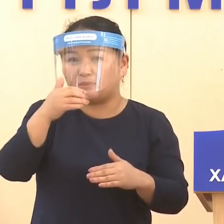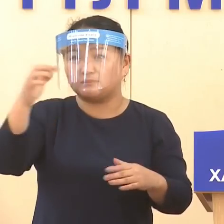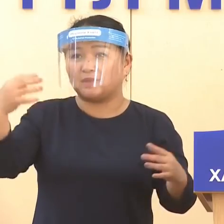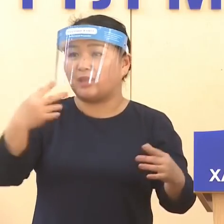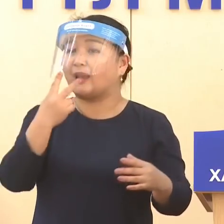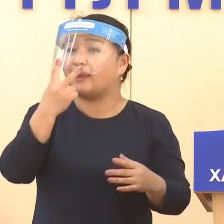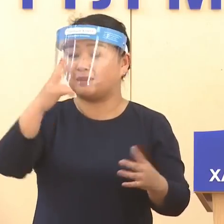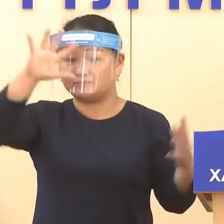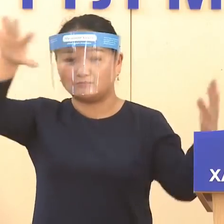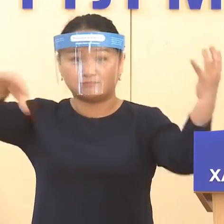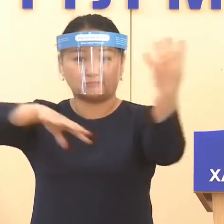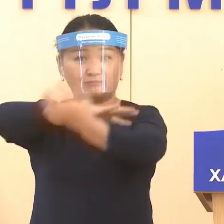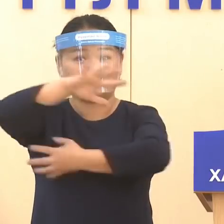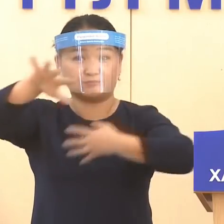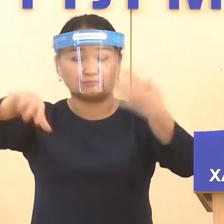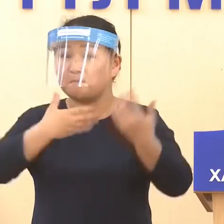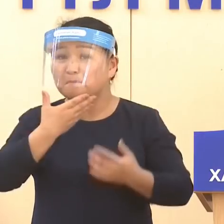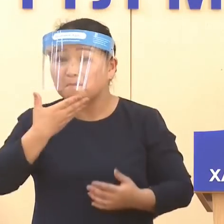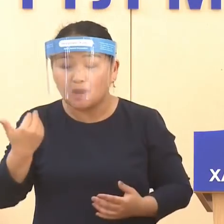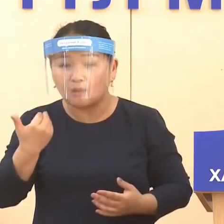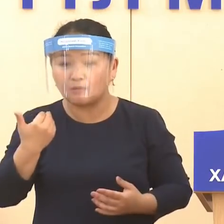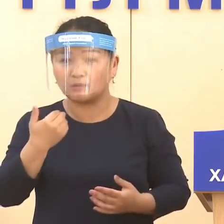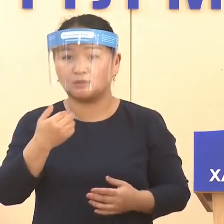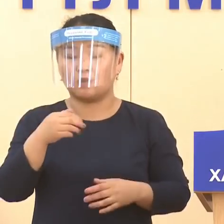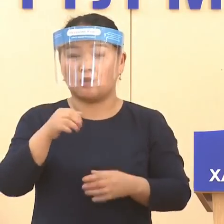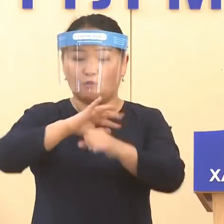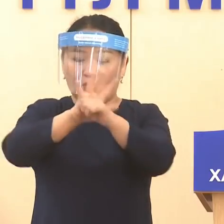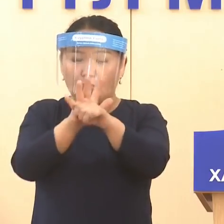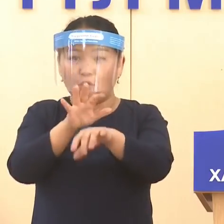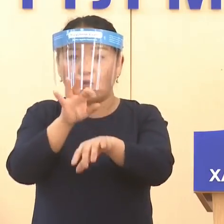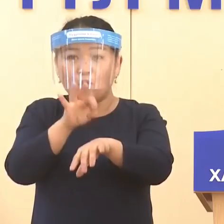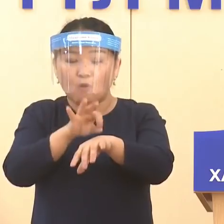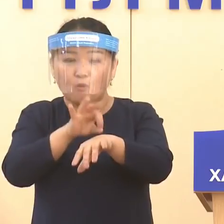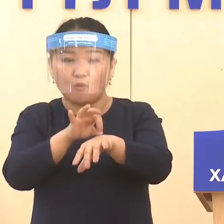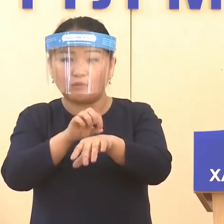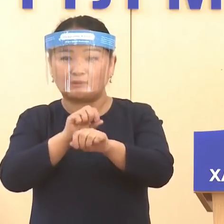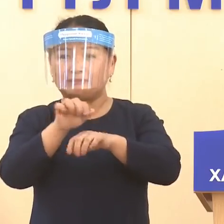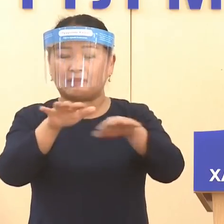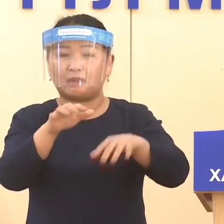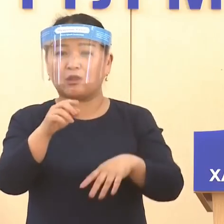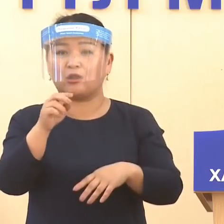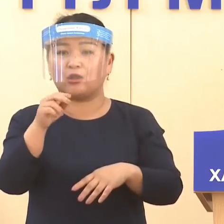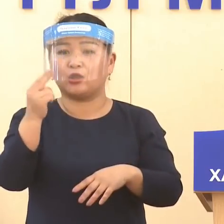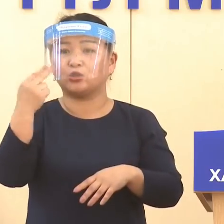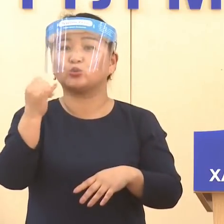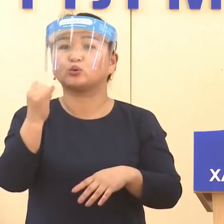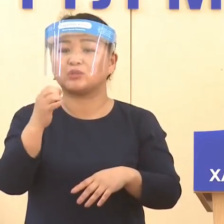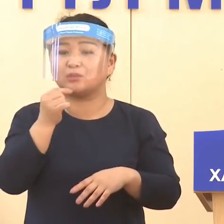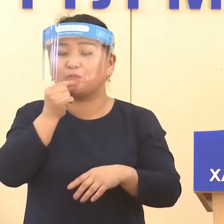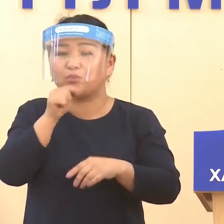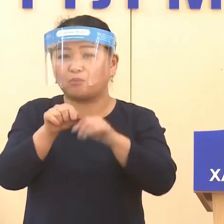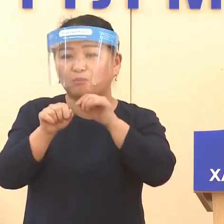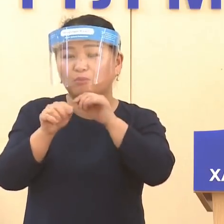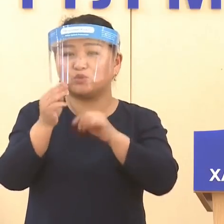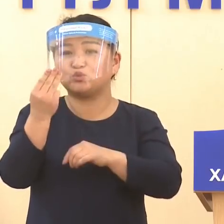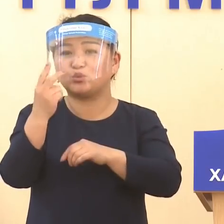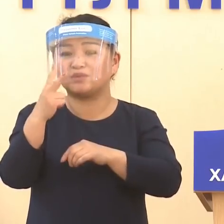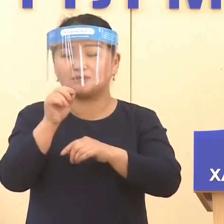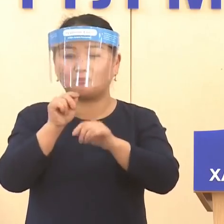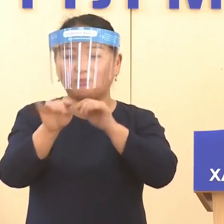коронавирусын дуслууд бол агаараар дамжин 8-аас 14 минут бол байх магадaltaй байна. Ийм учраас агаарын солилцоо